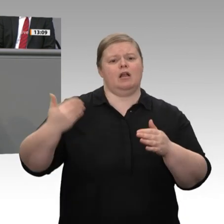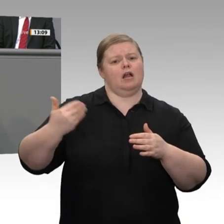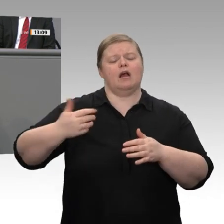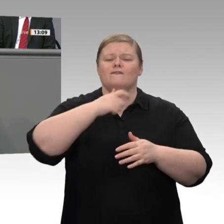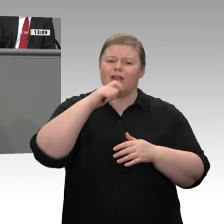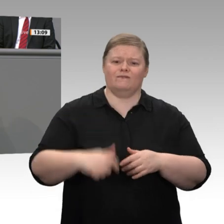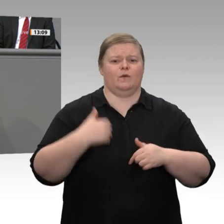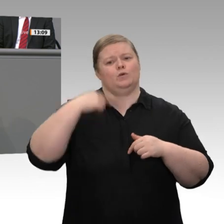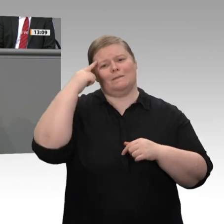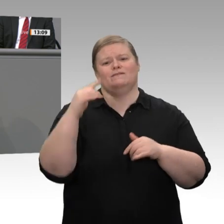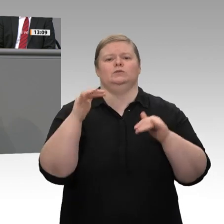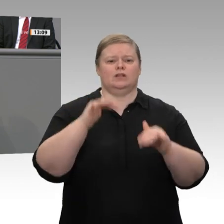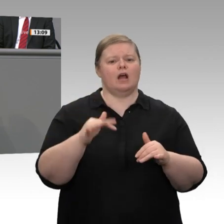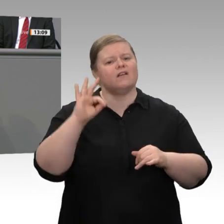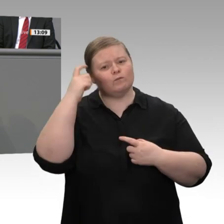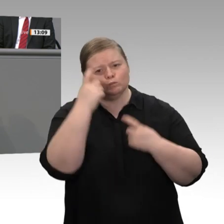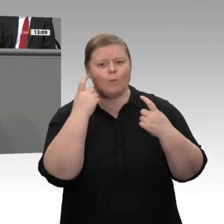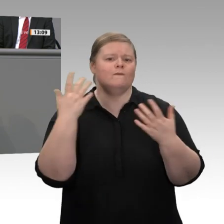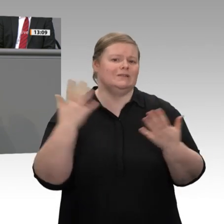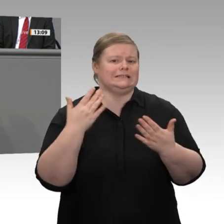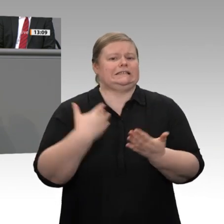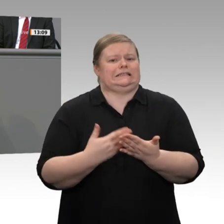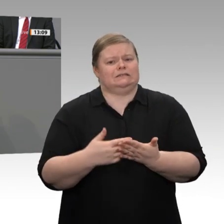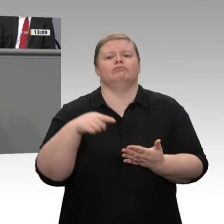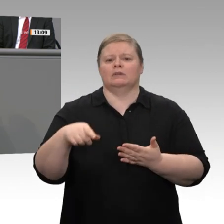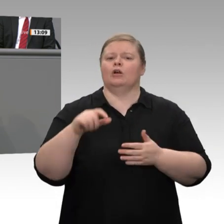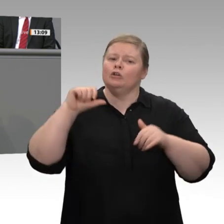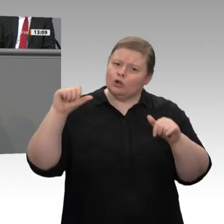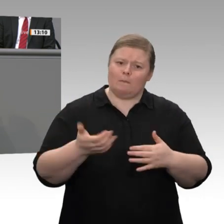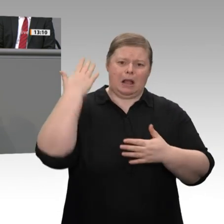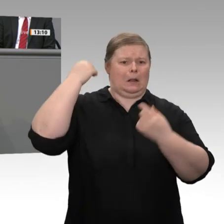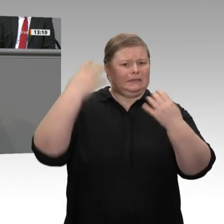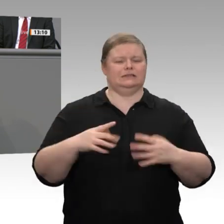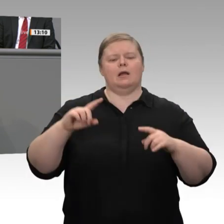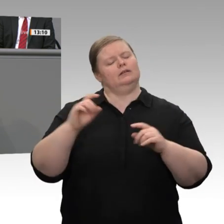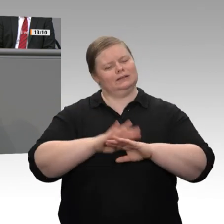dass es nicht in Vergessenheit gerät und ja, dass den Betroffenen